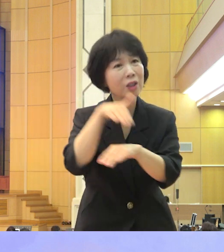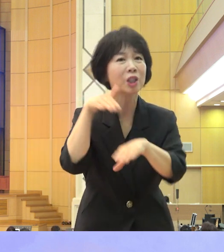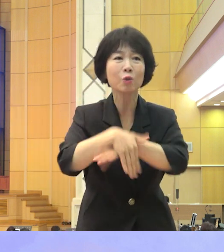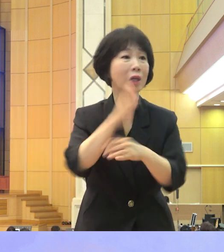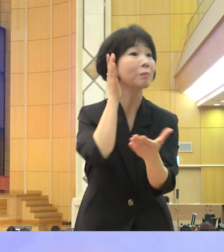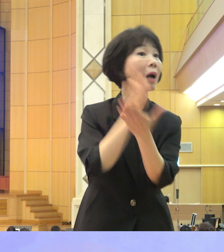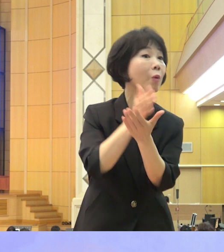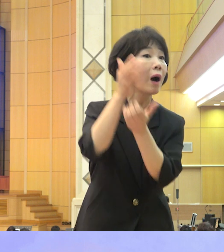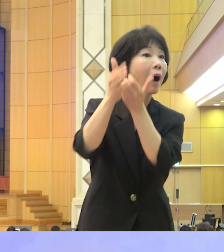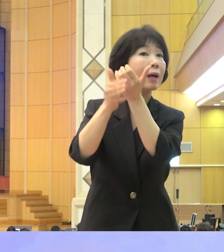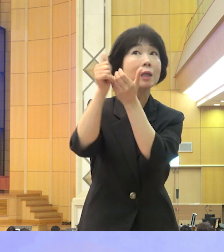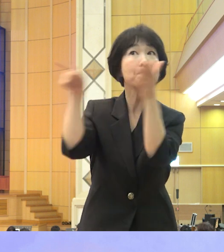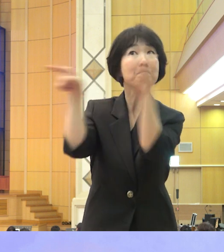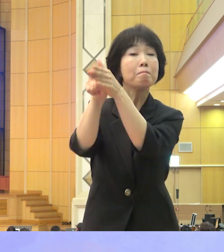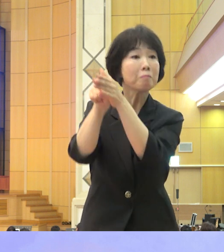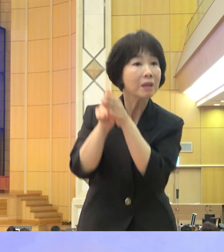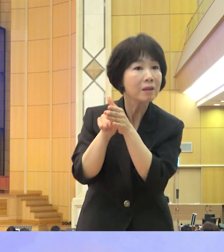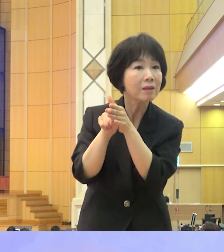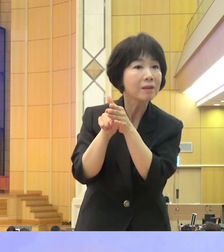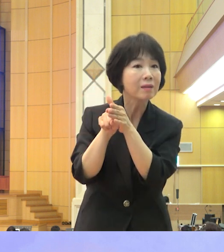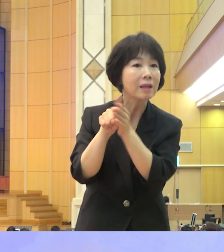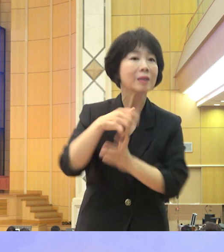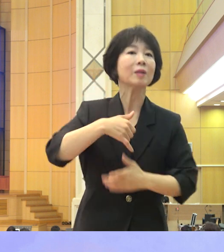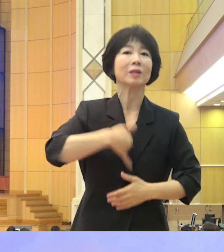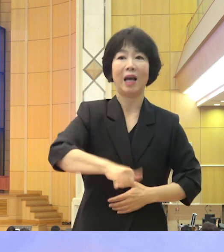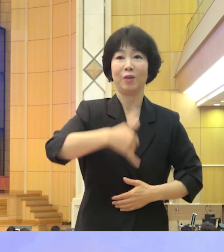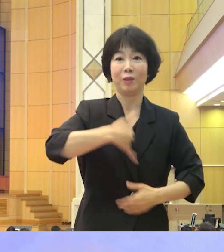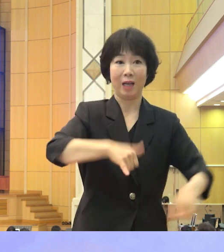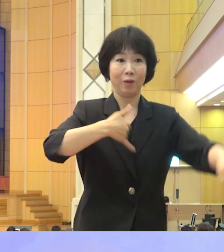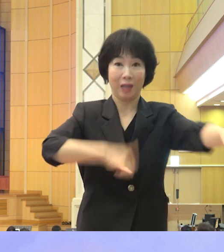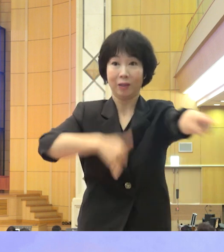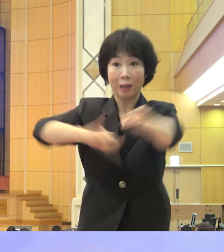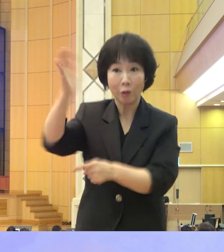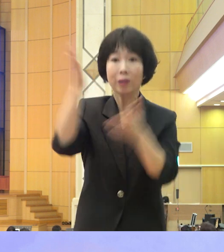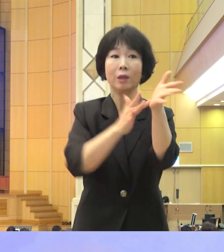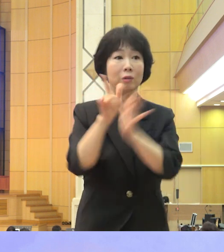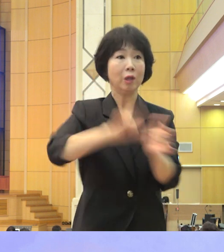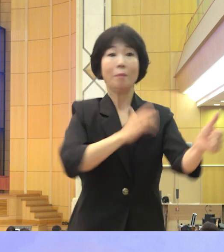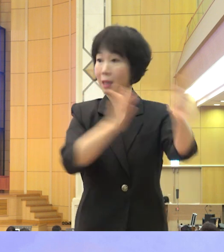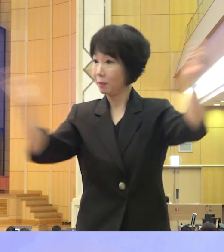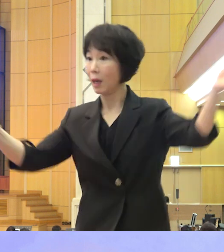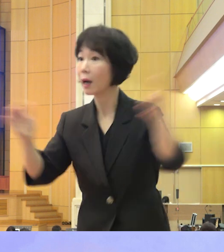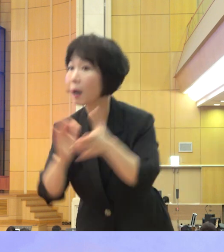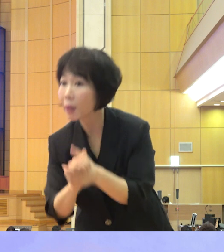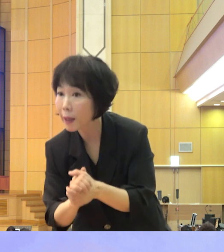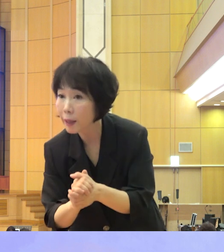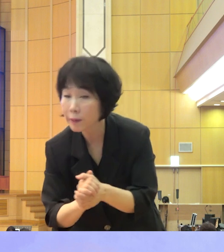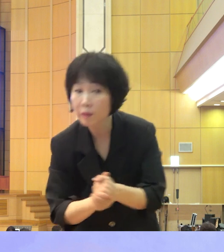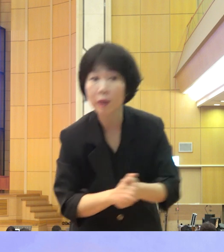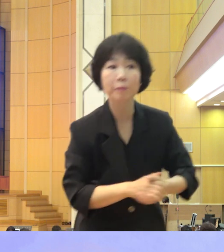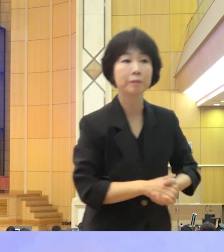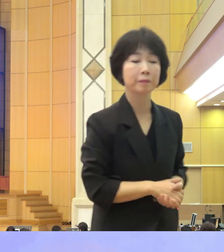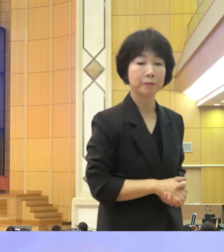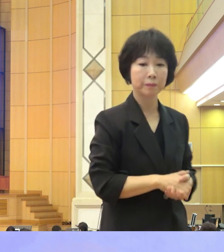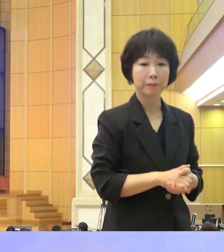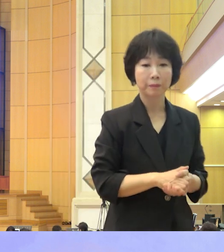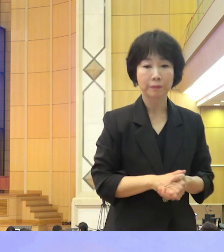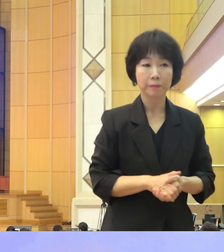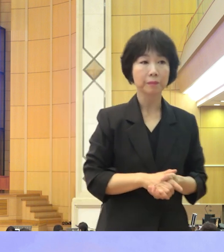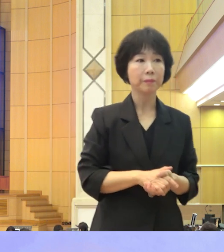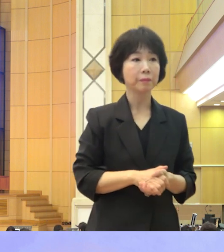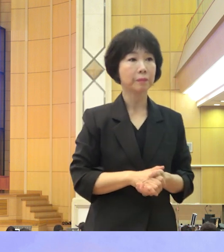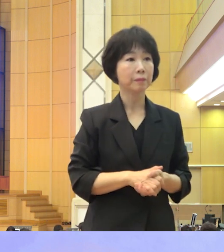자녀, 신자가 되어야 된단 말이에요. 그러니까 우리가 볼 때 똑같이 교회 다니면서도 신자가